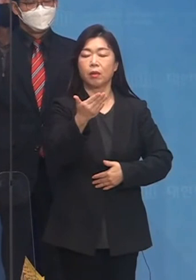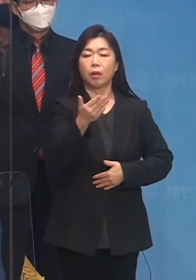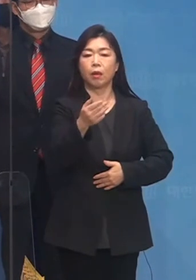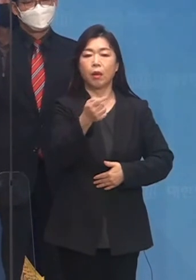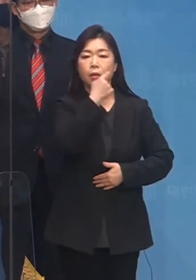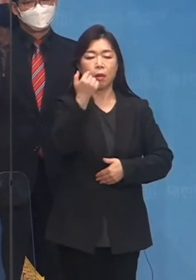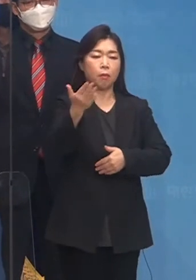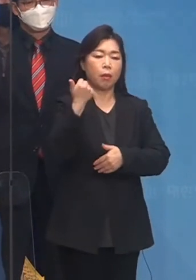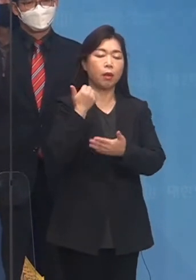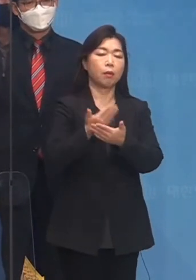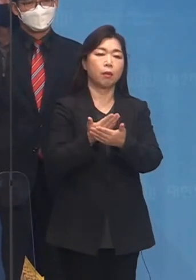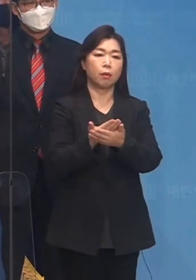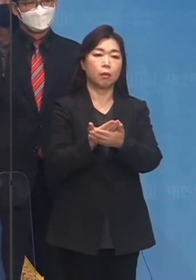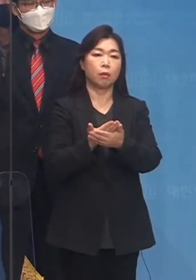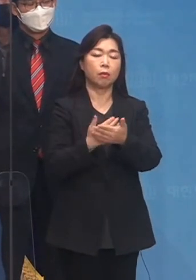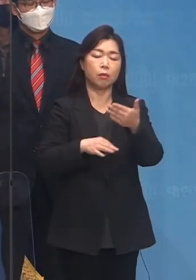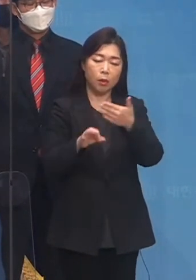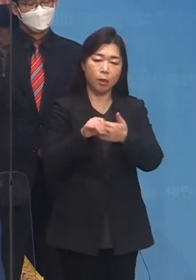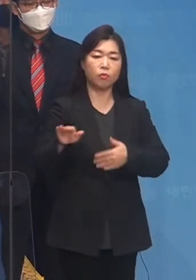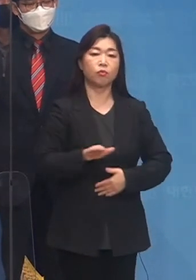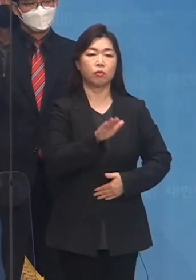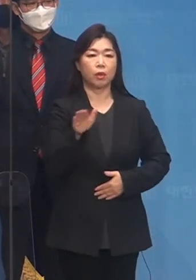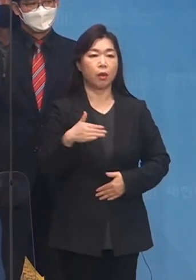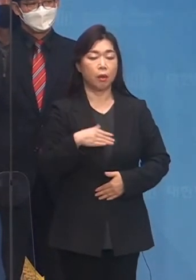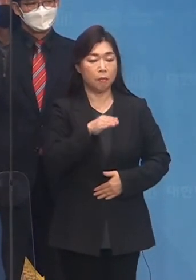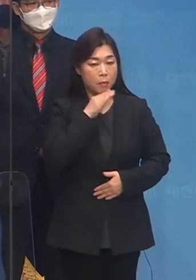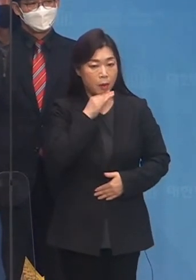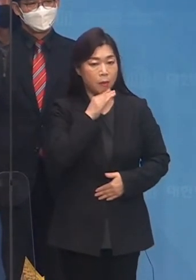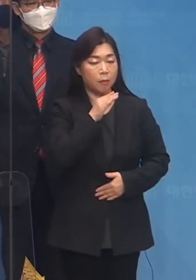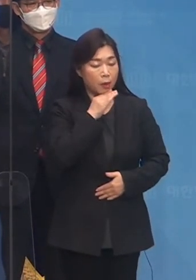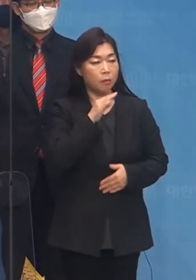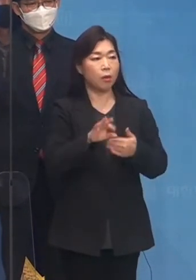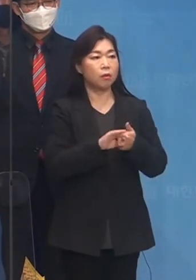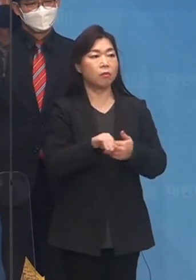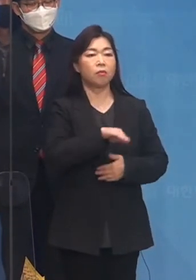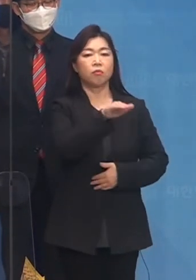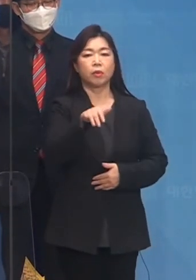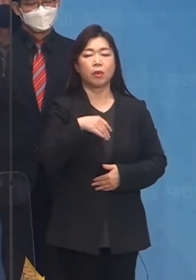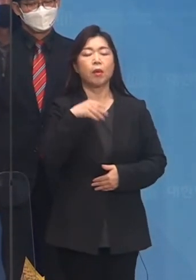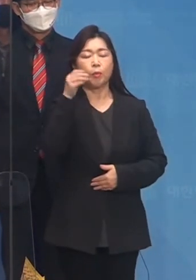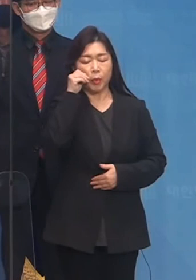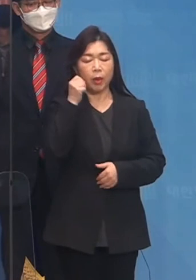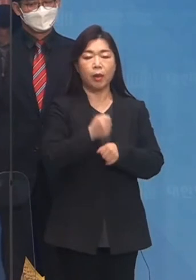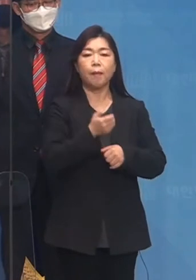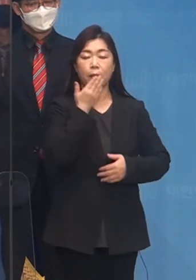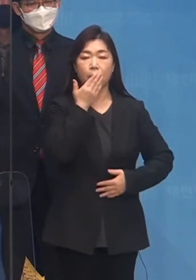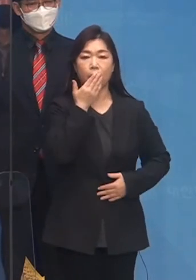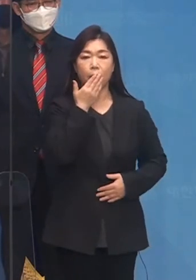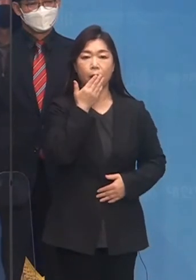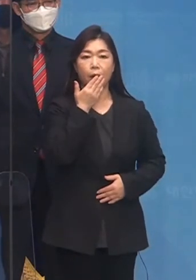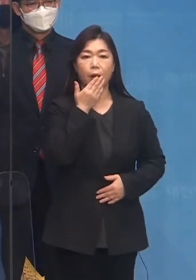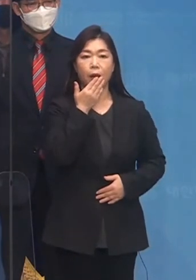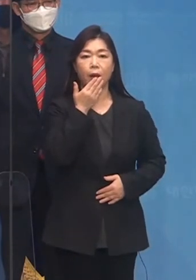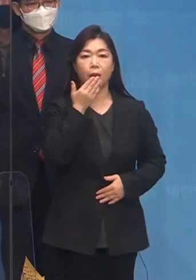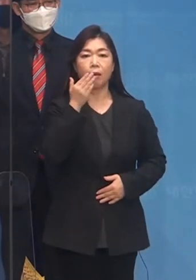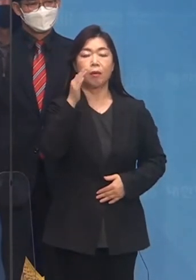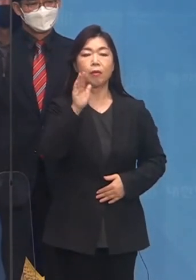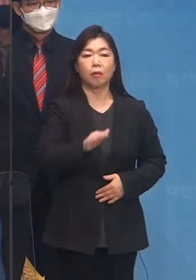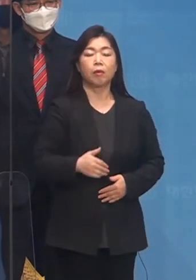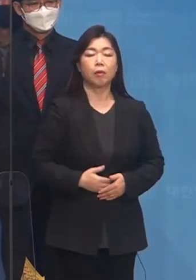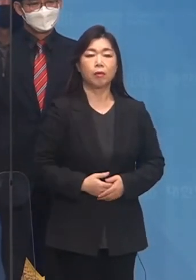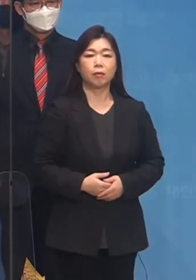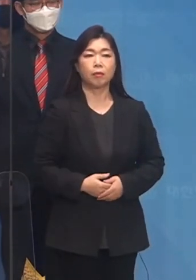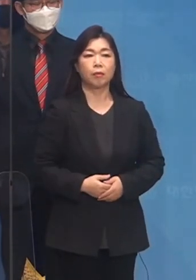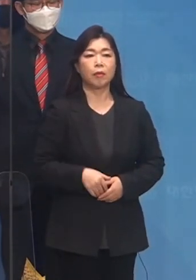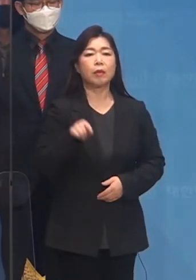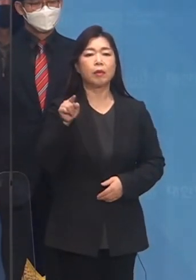이야기를 해주셔요. 그러면 우리가 타당하다 그러면 우리가 왜 못 받아들이겠어요? 받아들일 수 있잖아요.